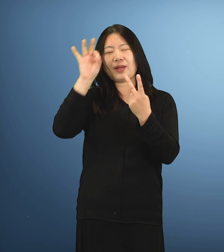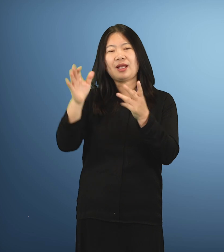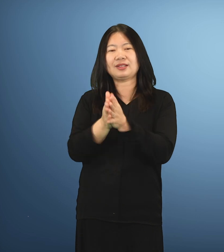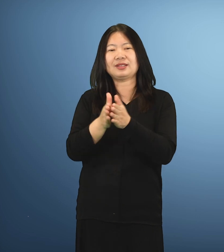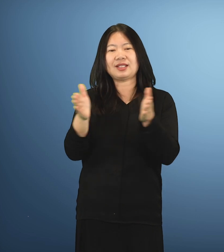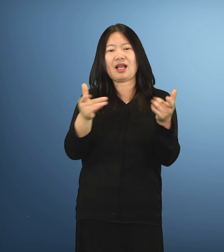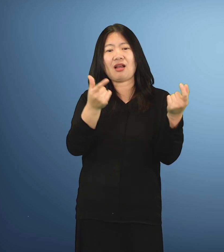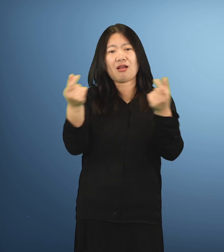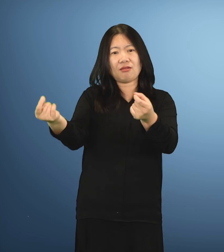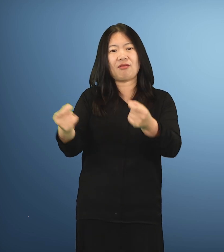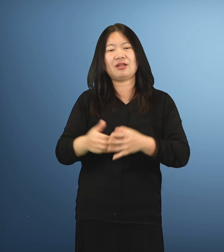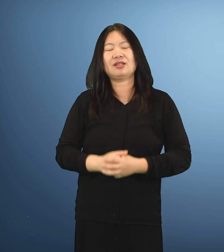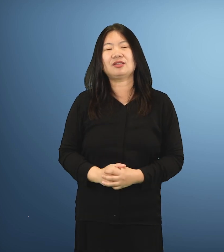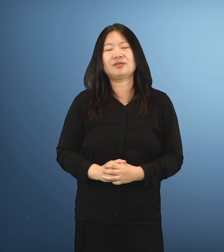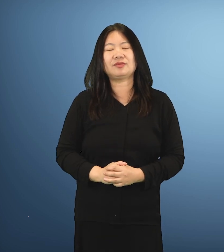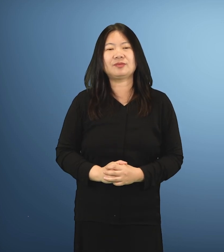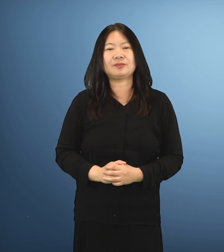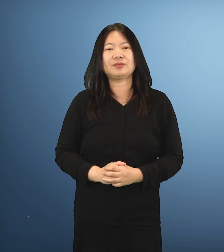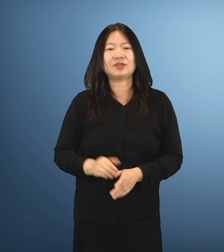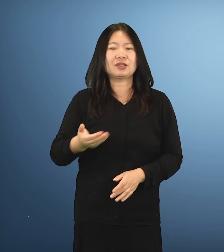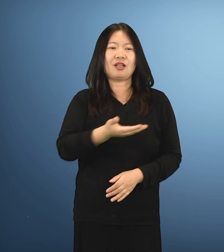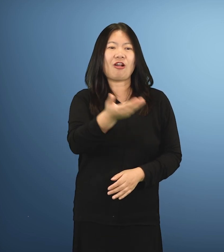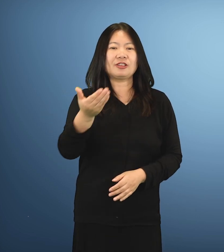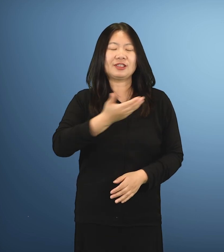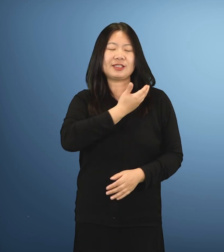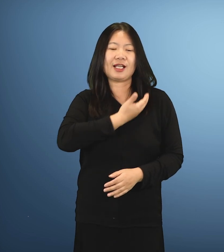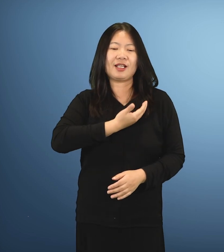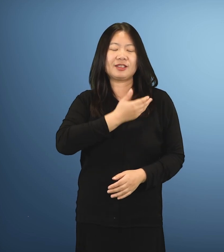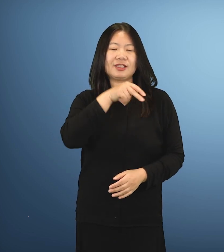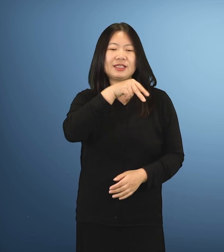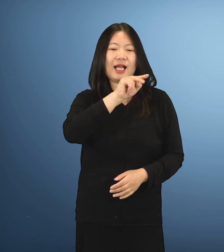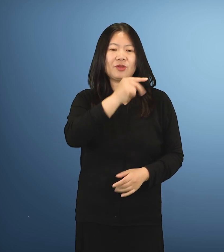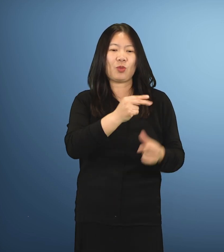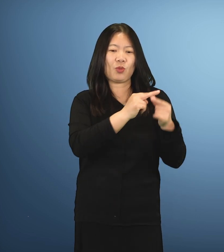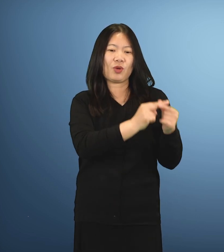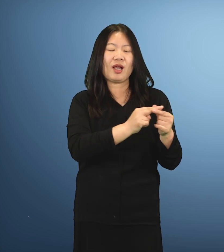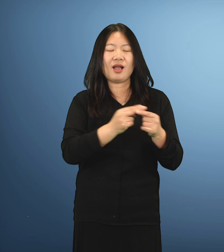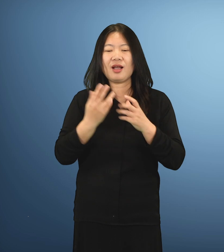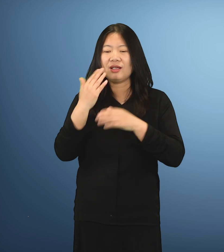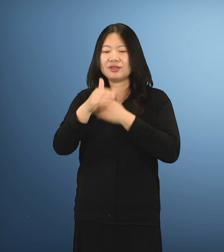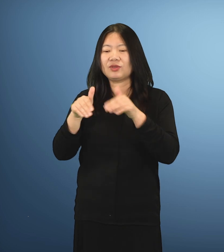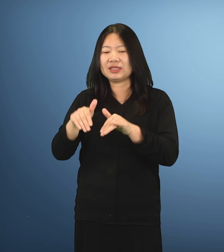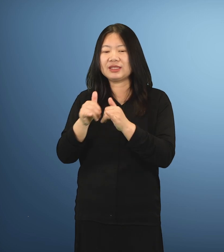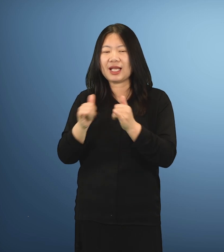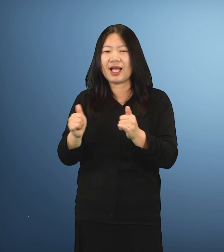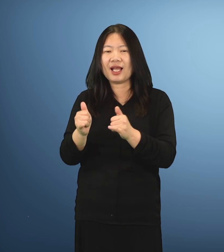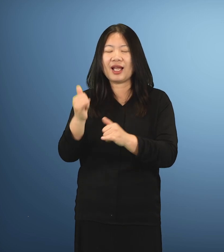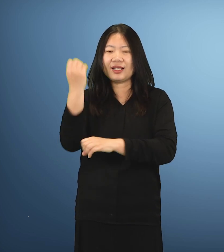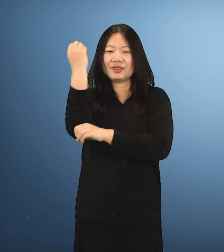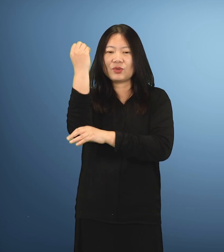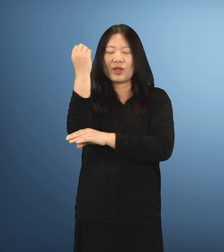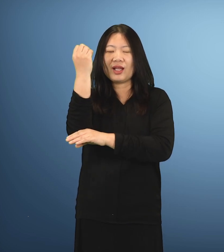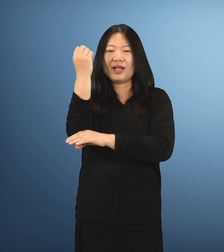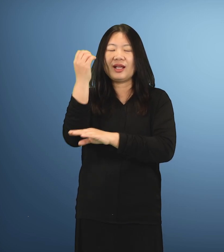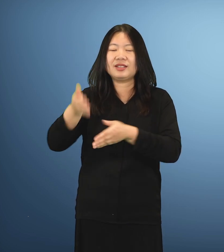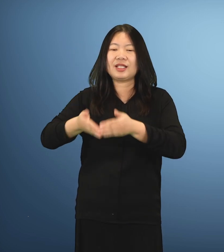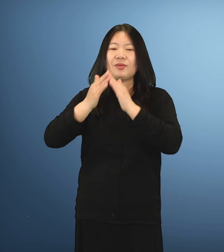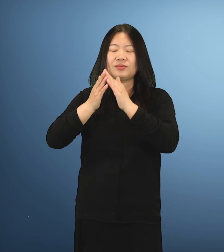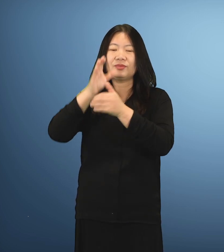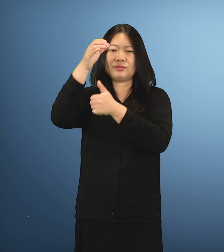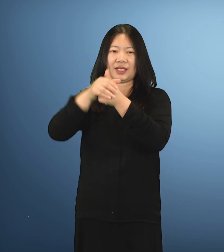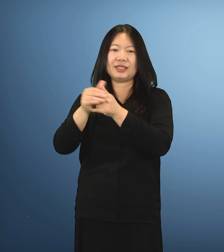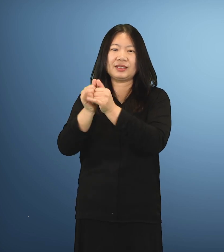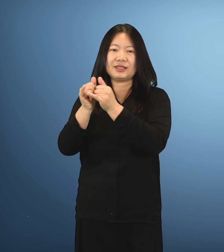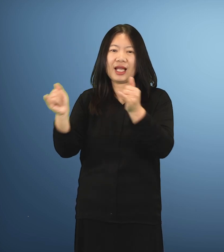같이 시작. 너희는 사도들과 선지자들의 터 위에 세우심을 입은 자라. 그리스도 예수께서